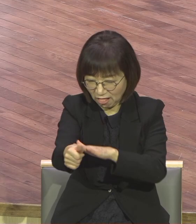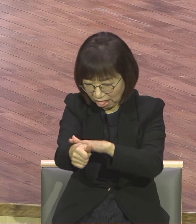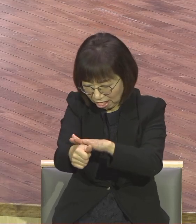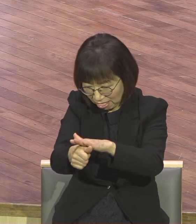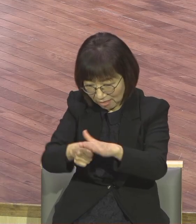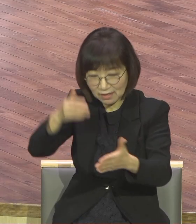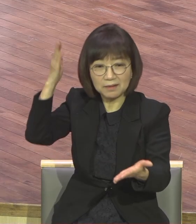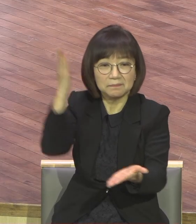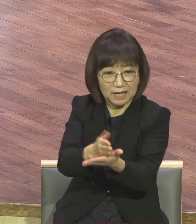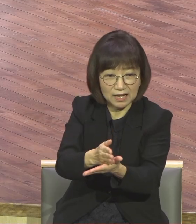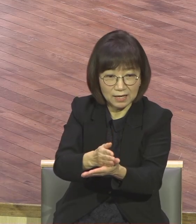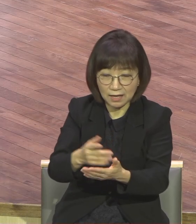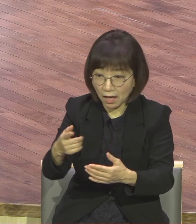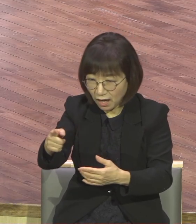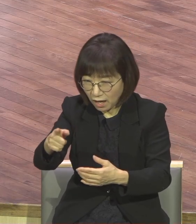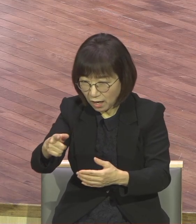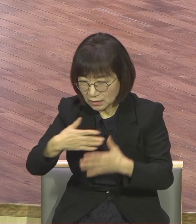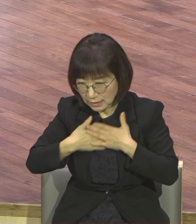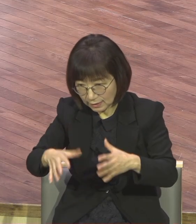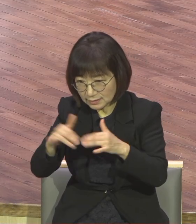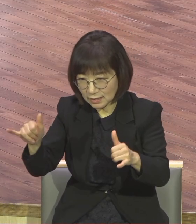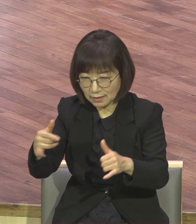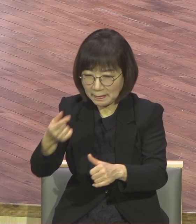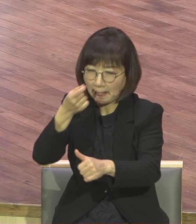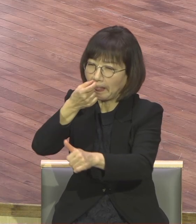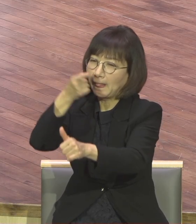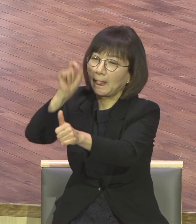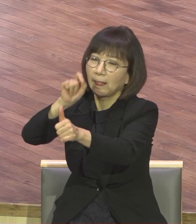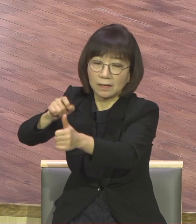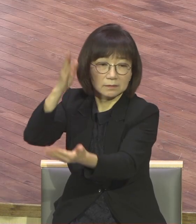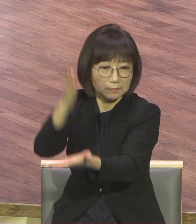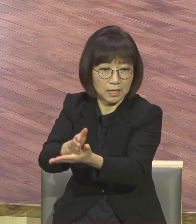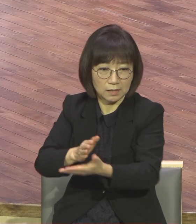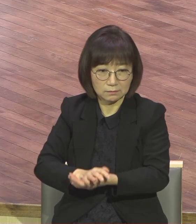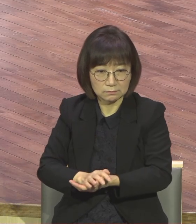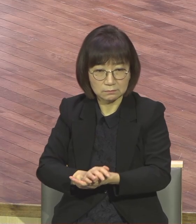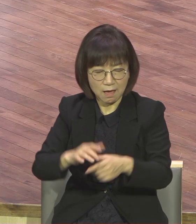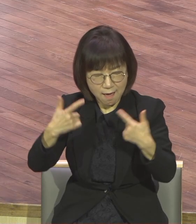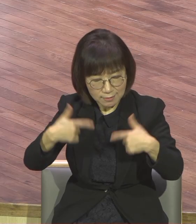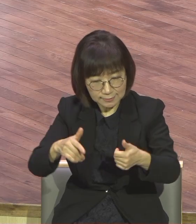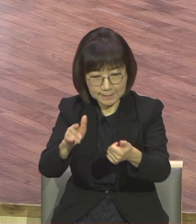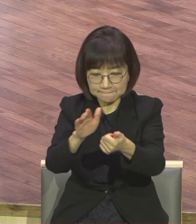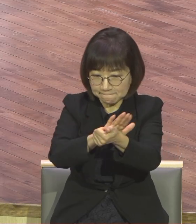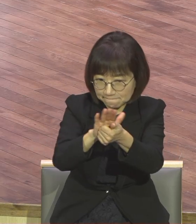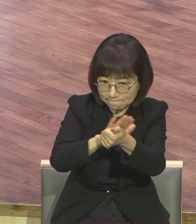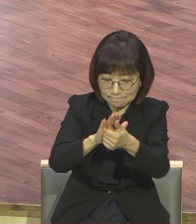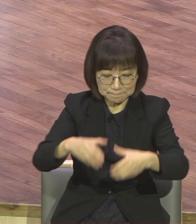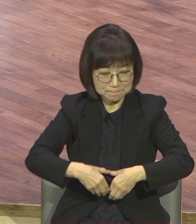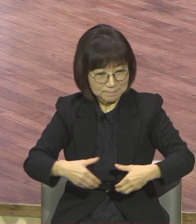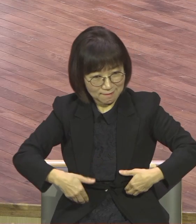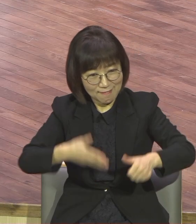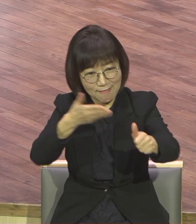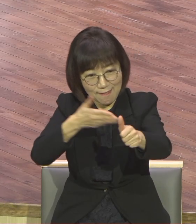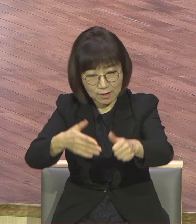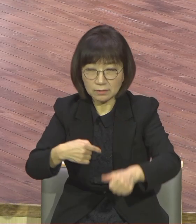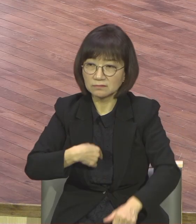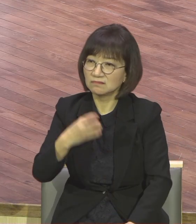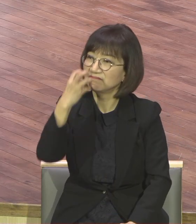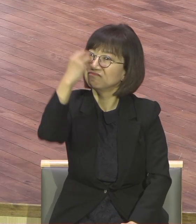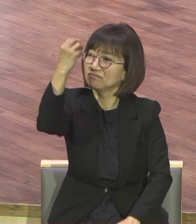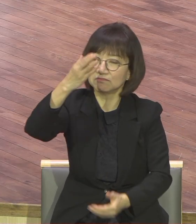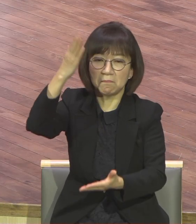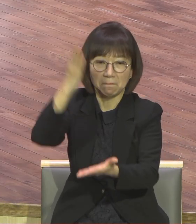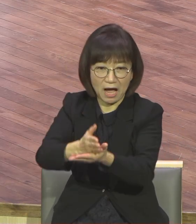되라. 약자를 깔보지 말라. 항상 상대방을 배려해라. 잘난 체 하지 마라.